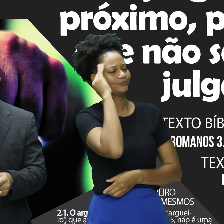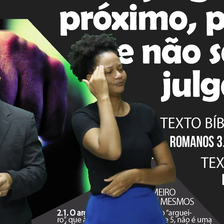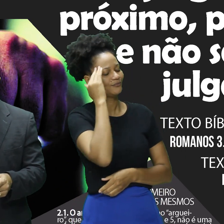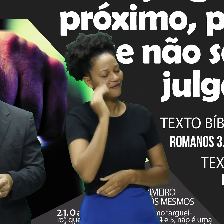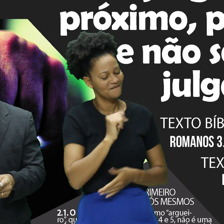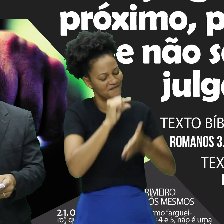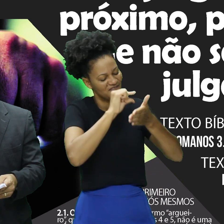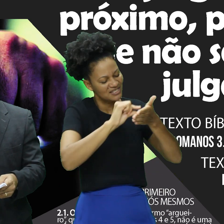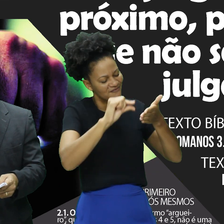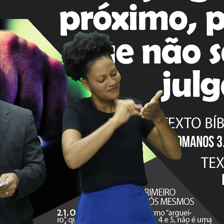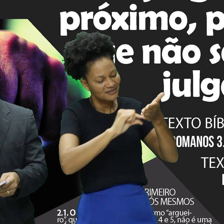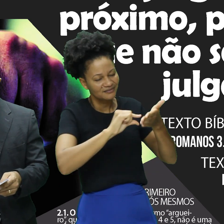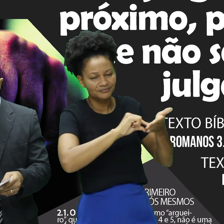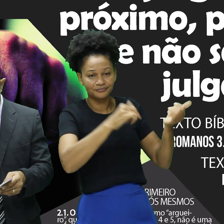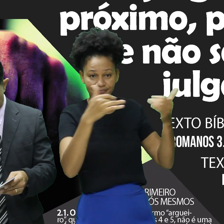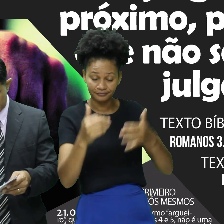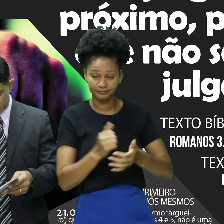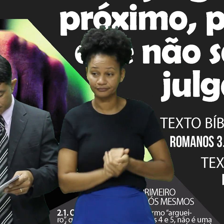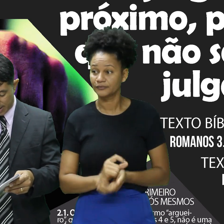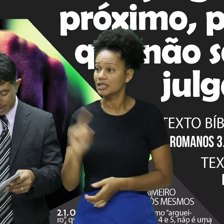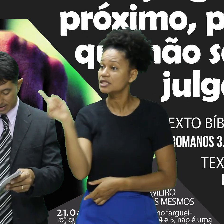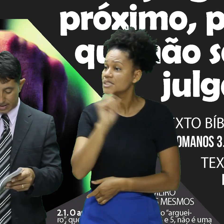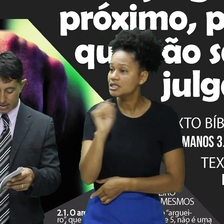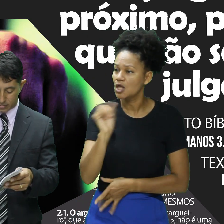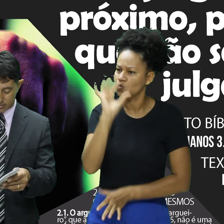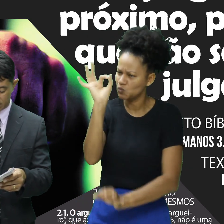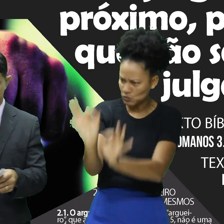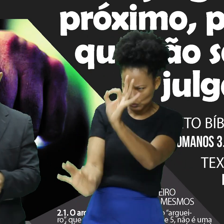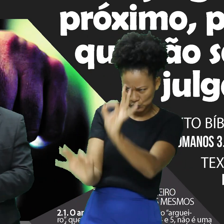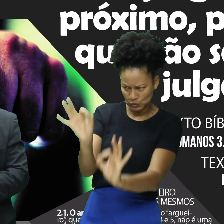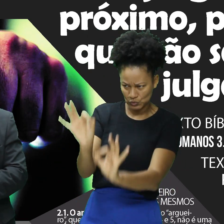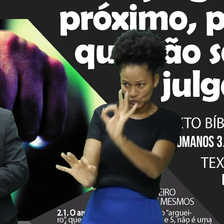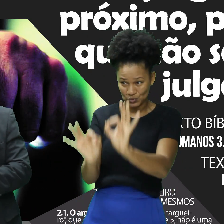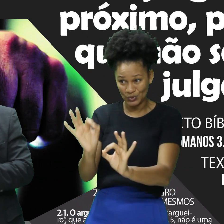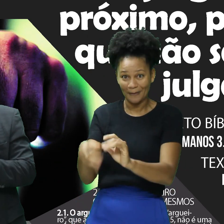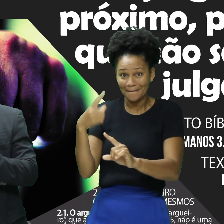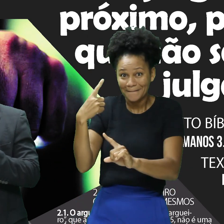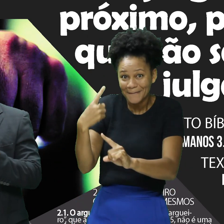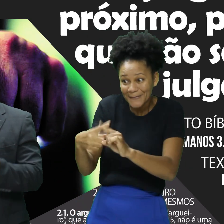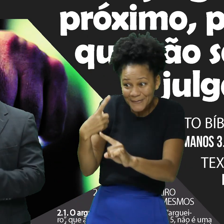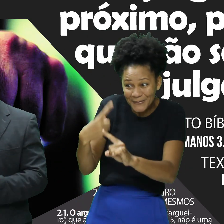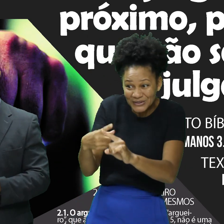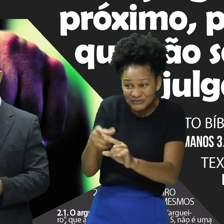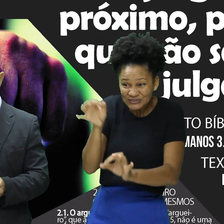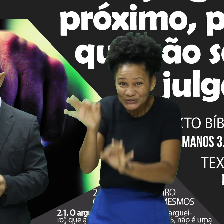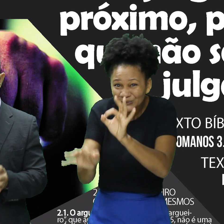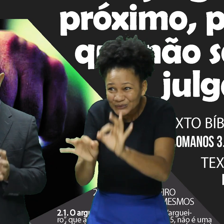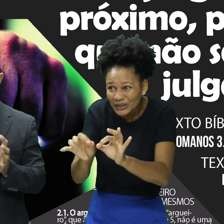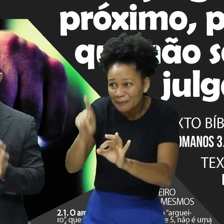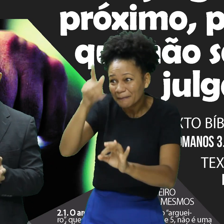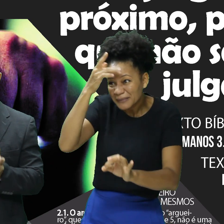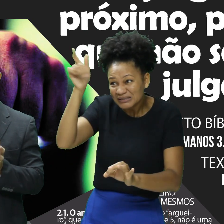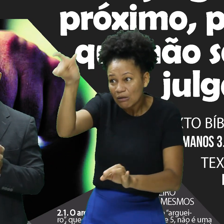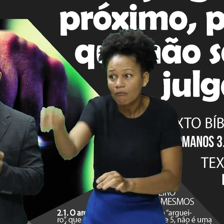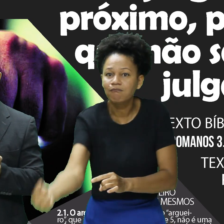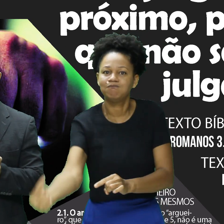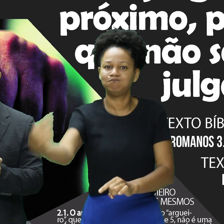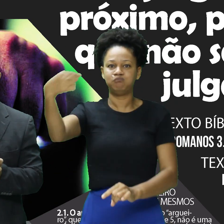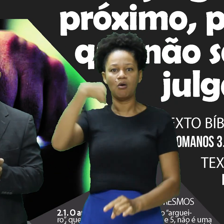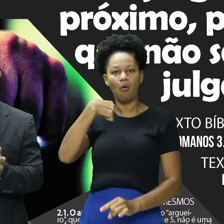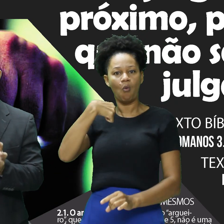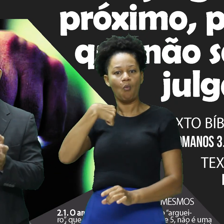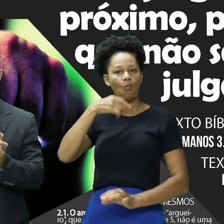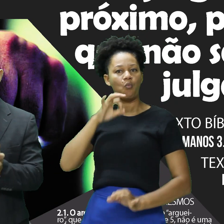por versículo. Não julgueis para que não sejais julgados. Jesus começa esse